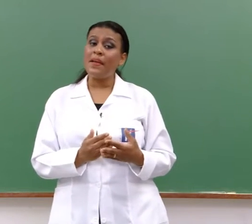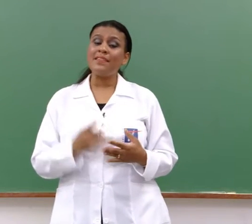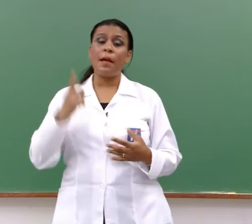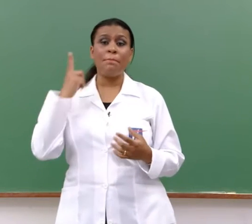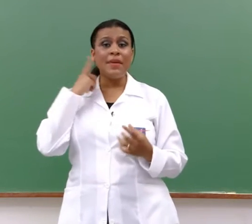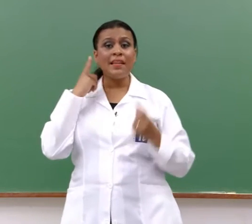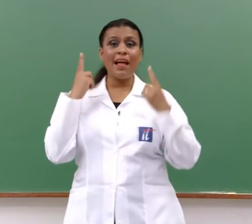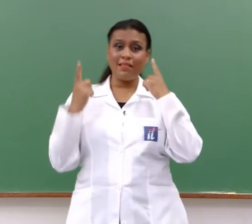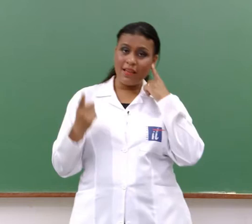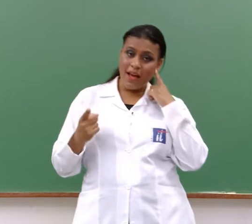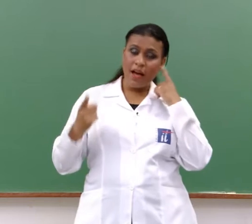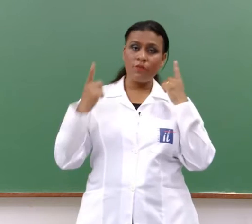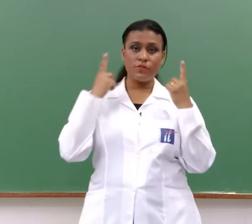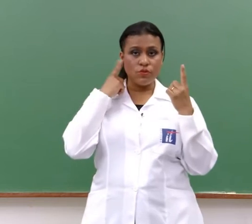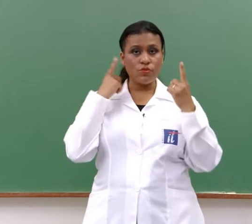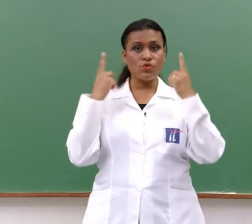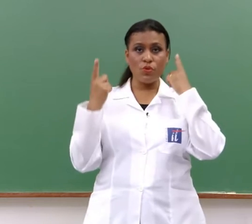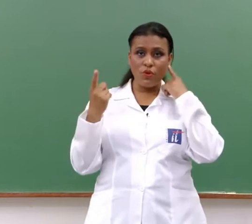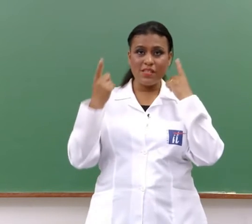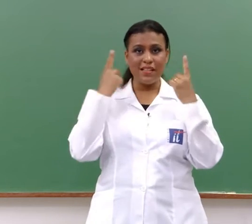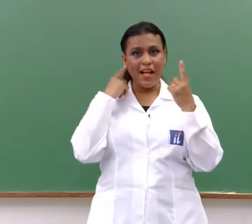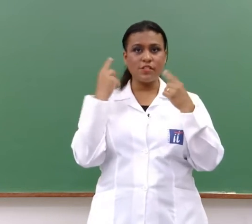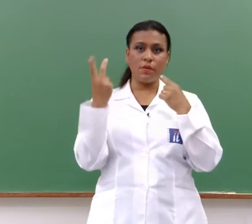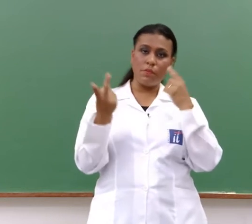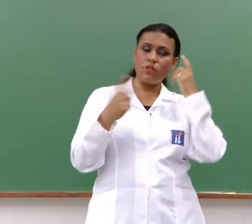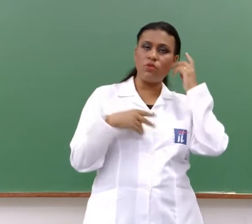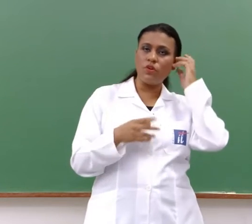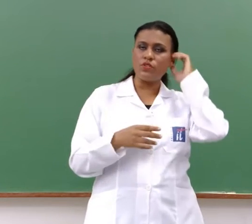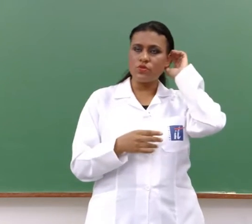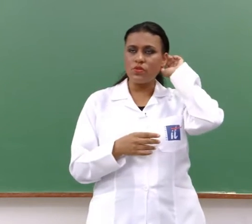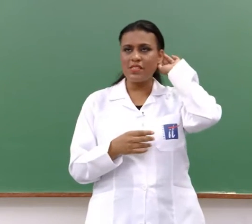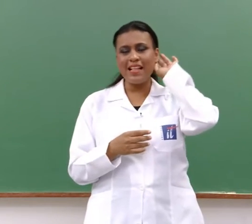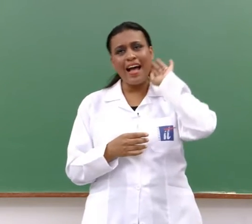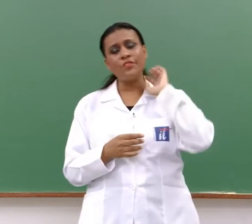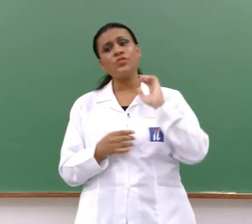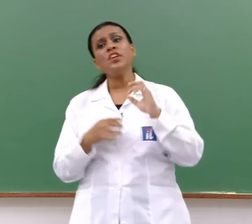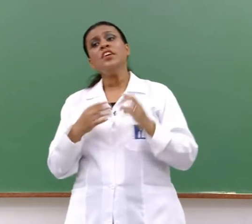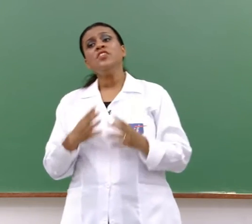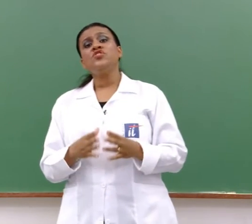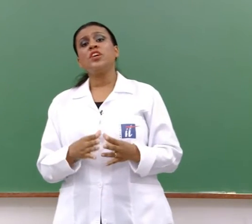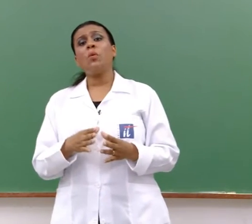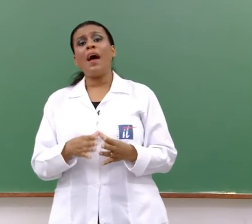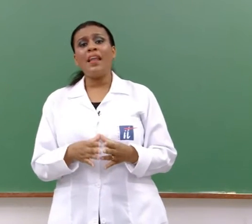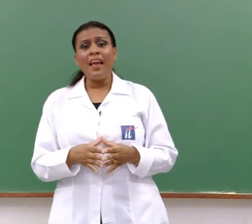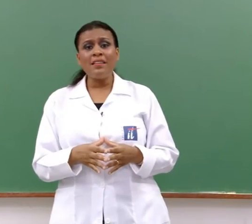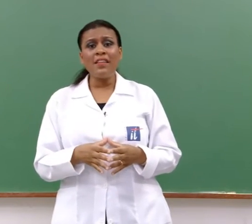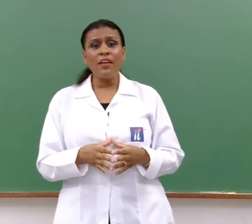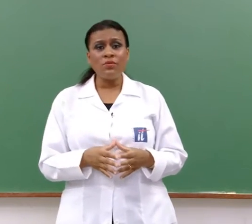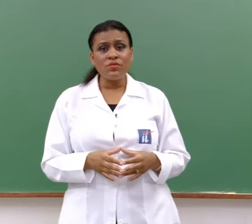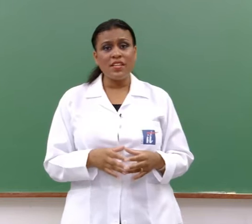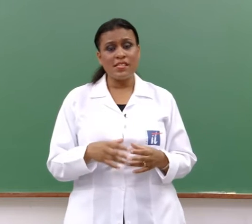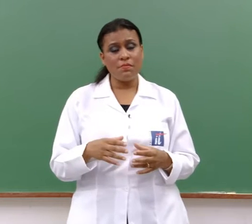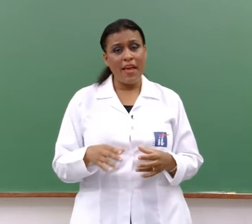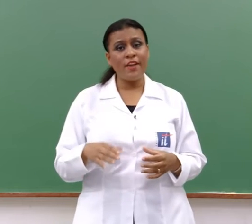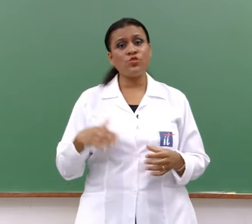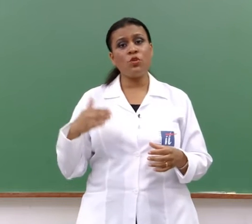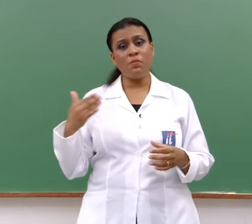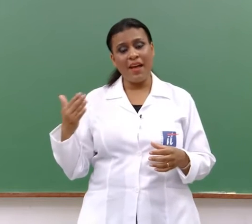perda bilateral, então dos dois lados, dos dois lados, de 41 decibéis ou